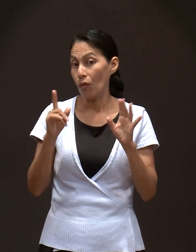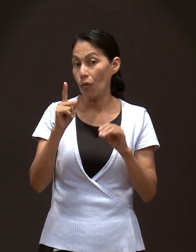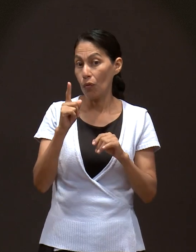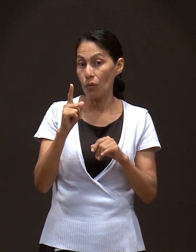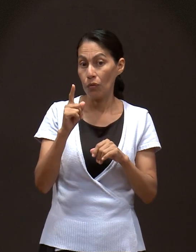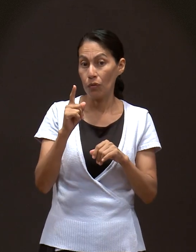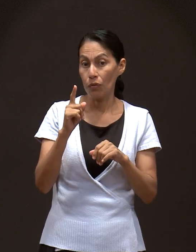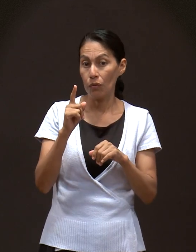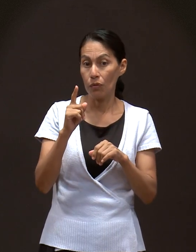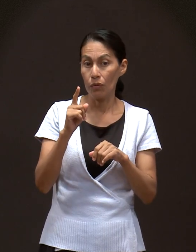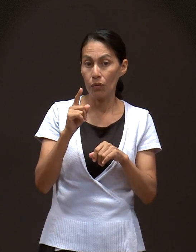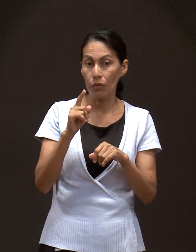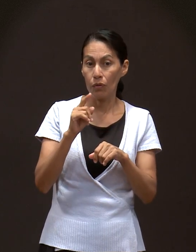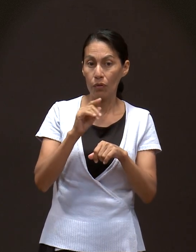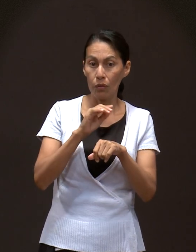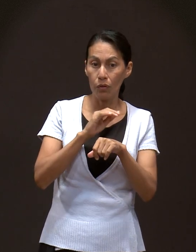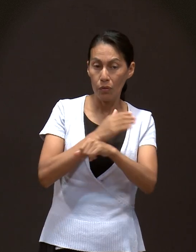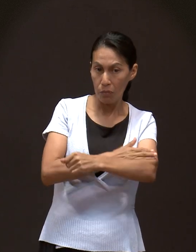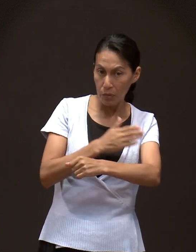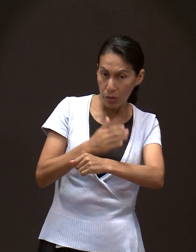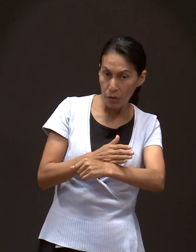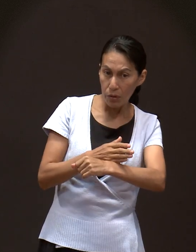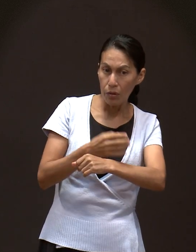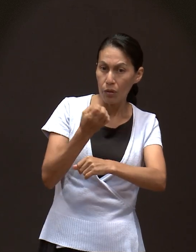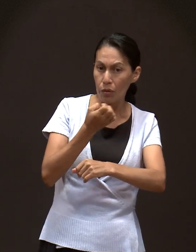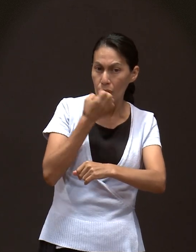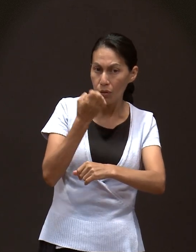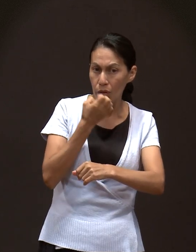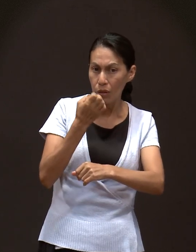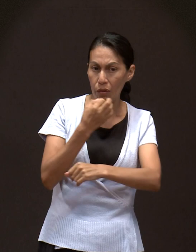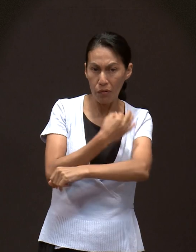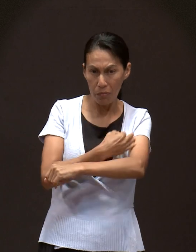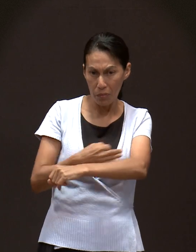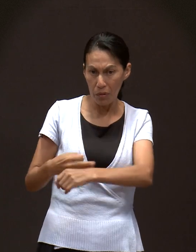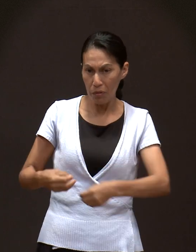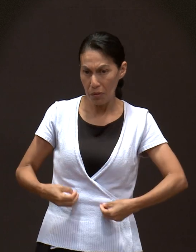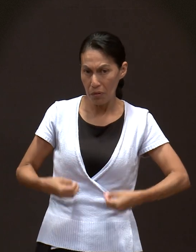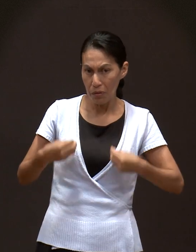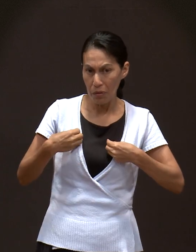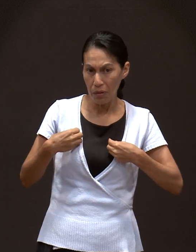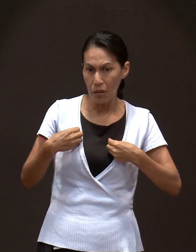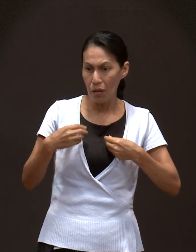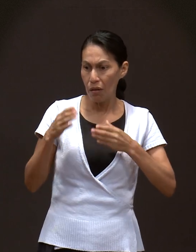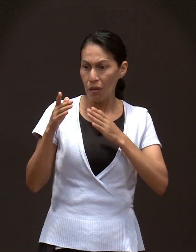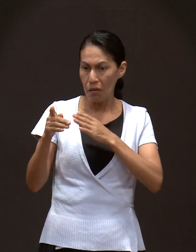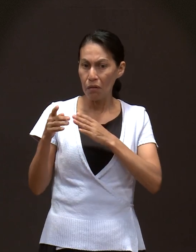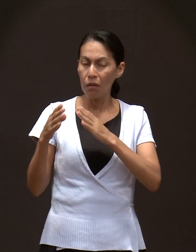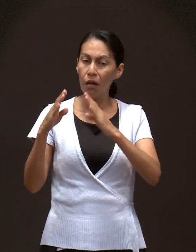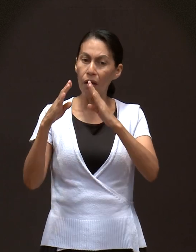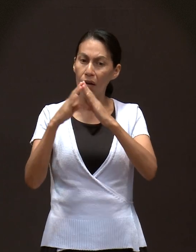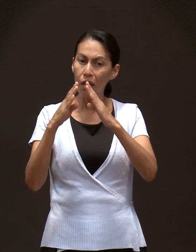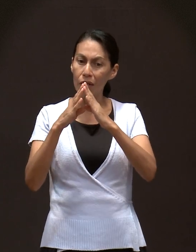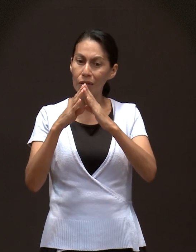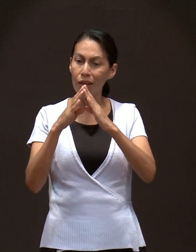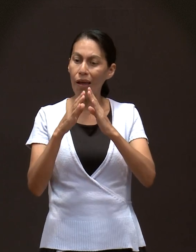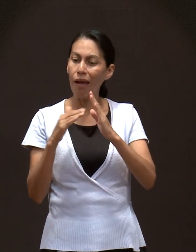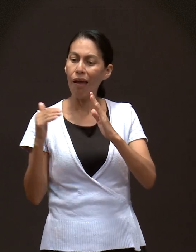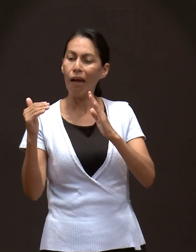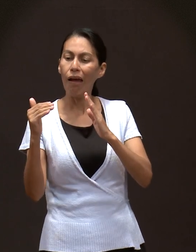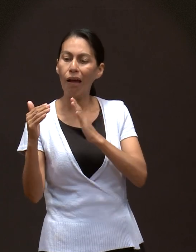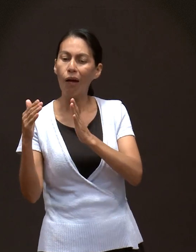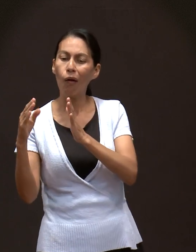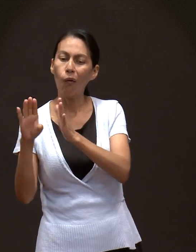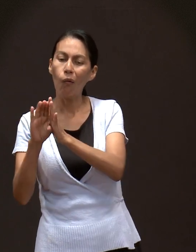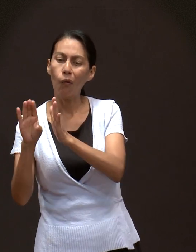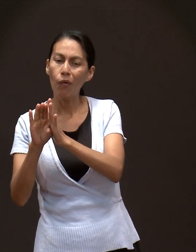compañero del salón, que ya es grande, vive con su familia, me dice, yo tengo un cuarto, en mi casa hay un cuarto en el que